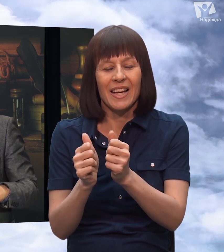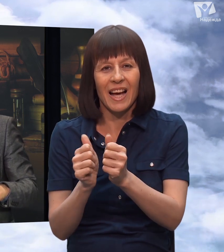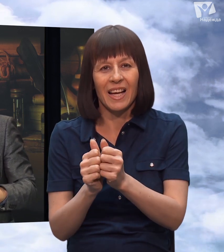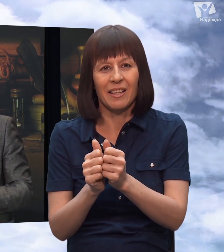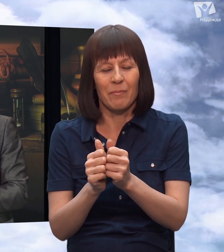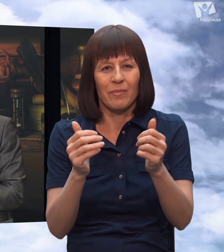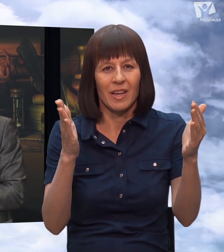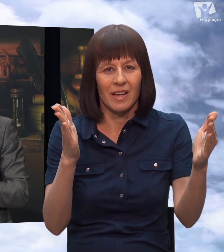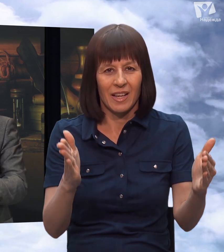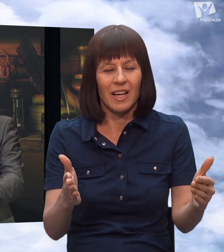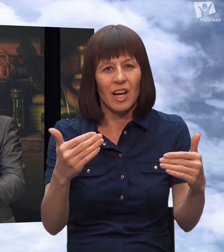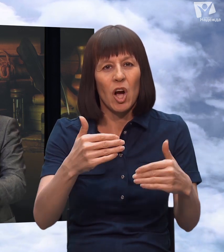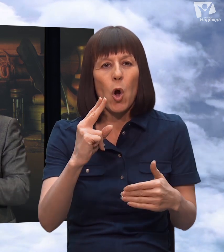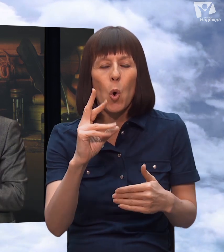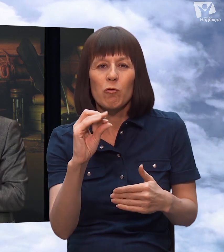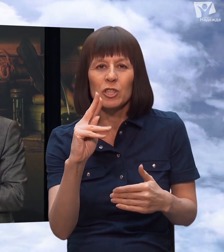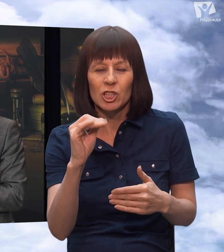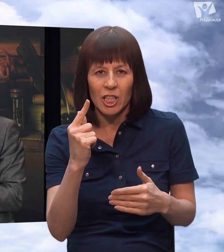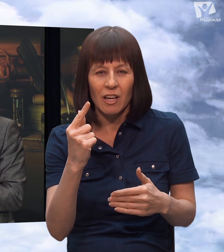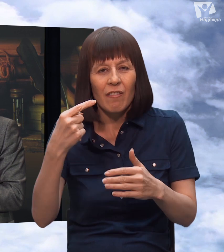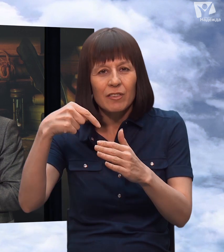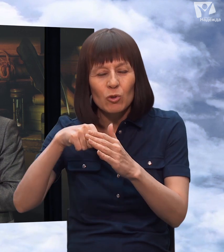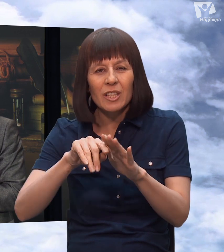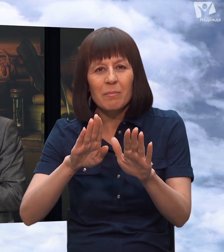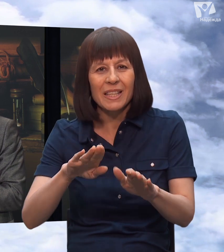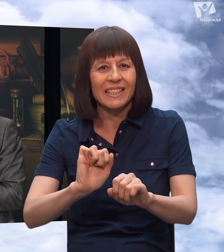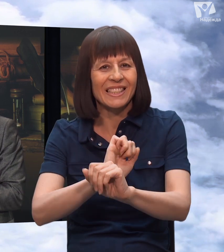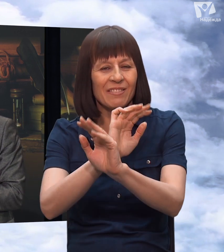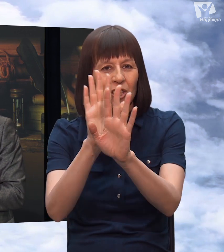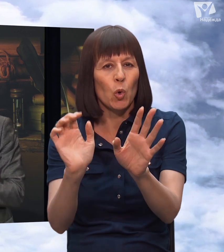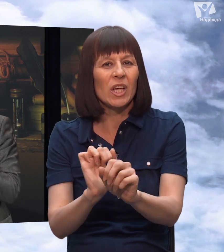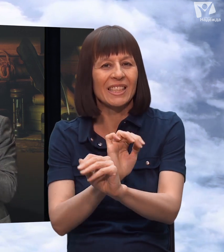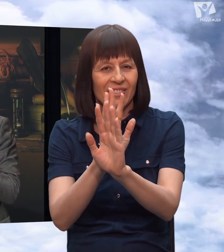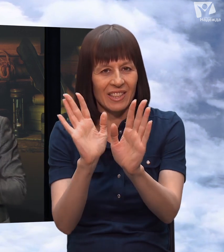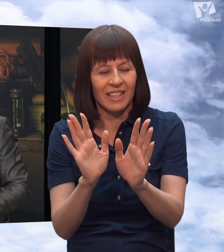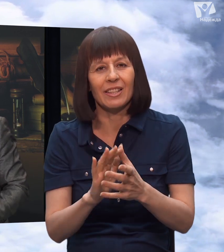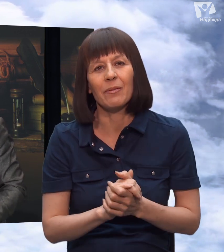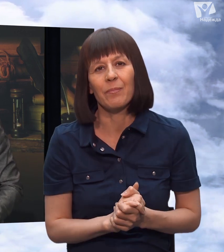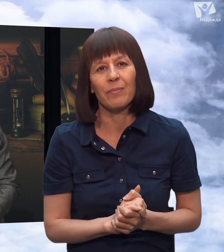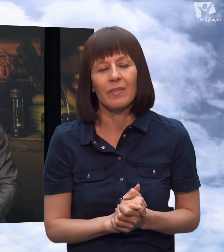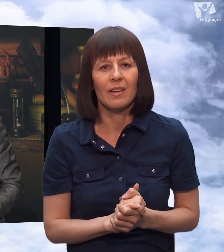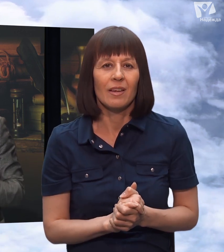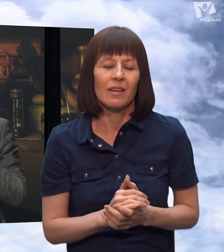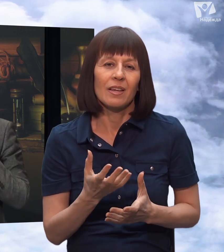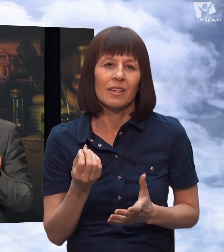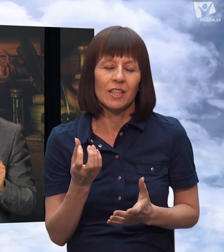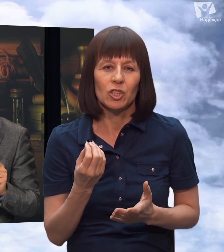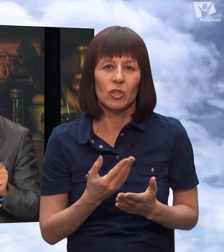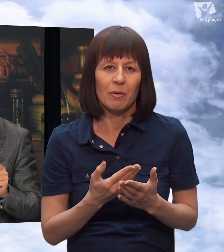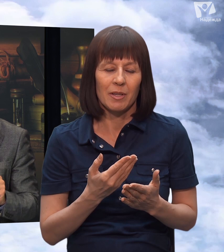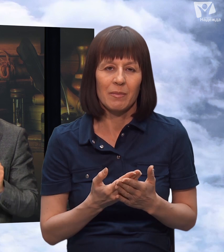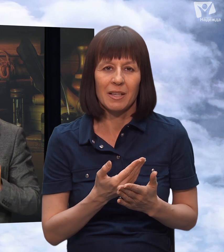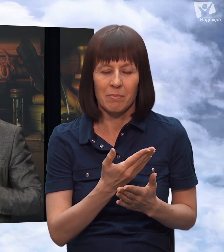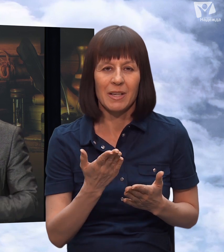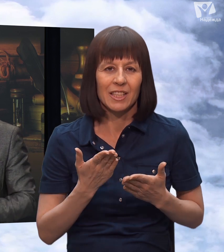чуть раньше в 17 главе второзаконие 18 19 м стихах мы встречаем такое повеление